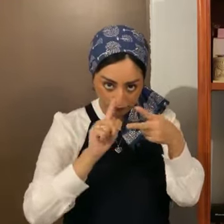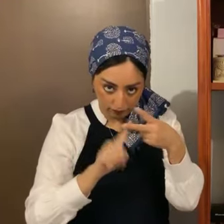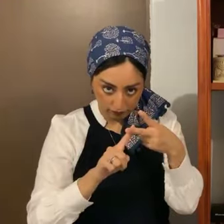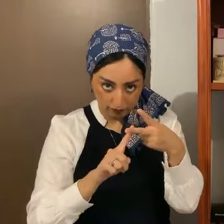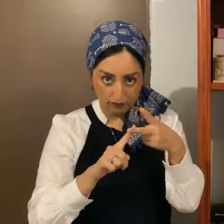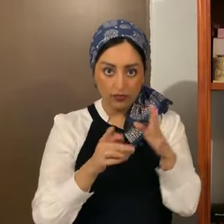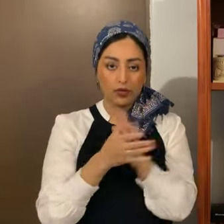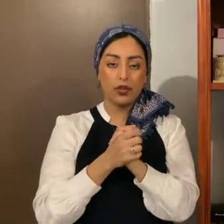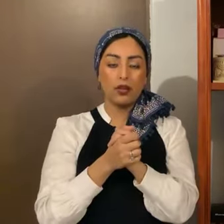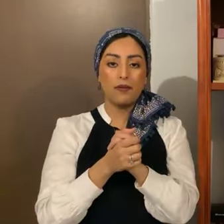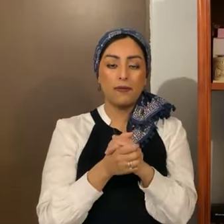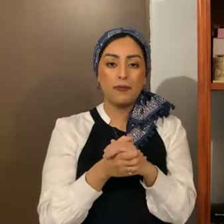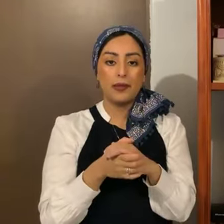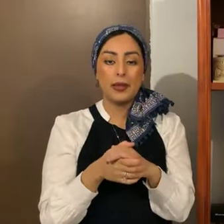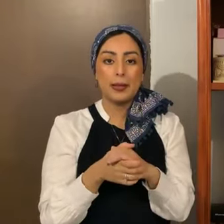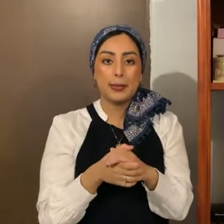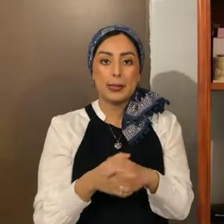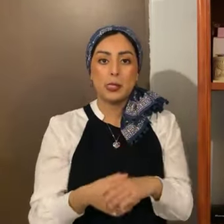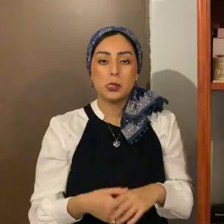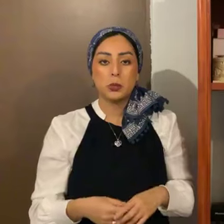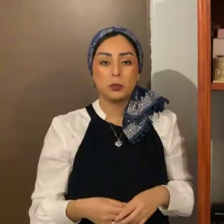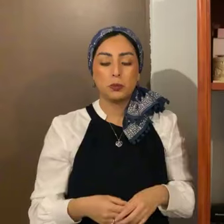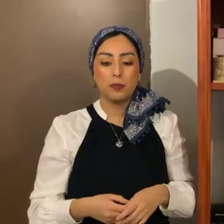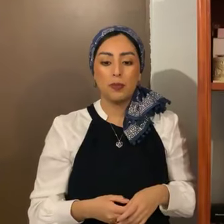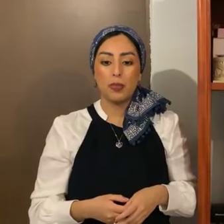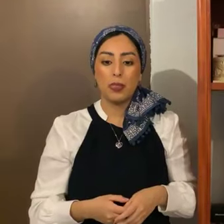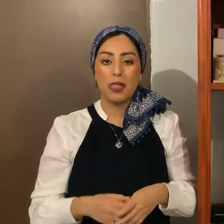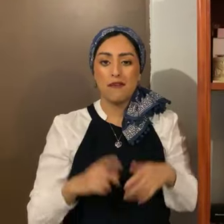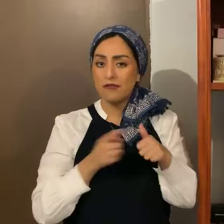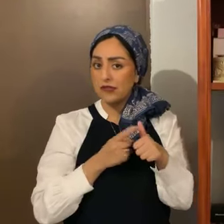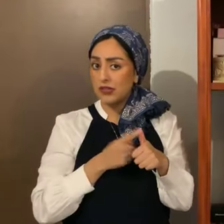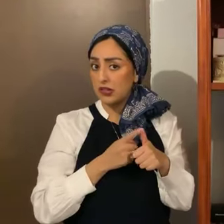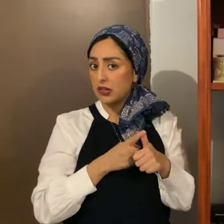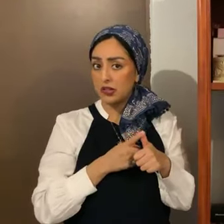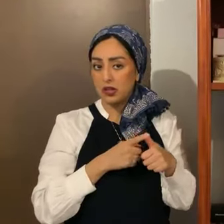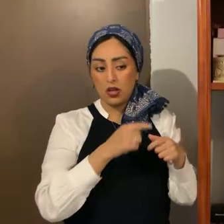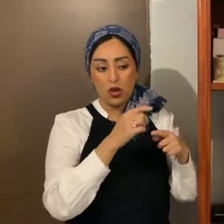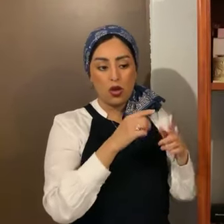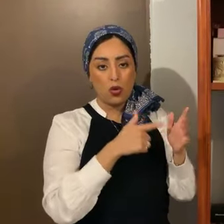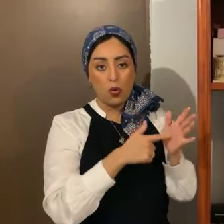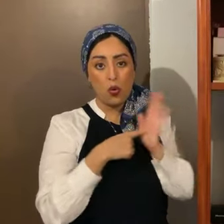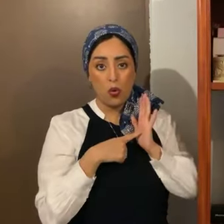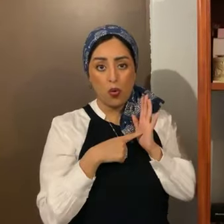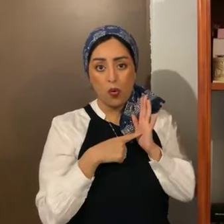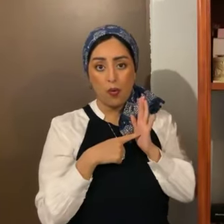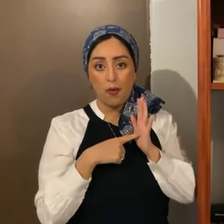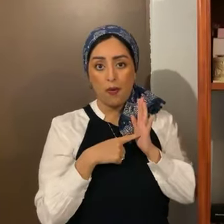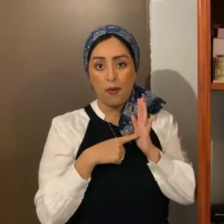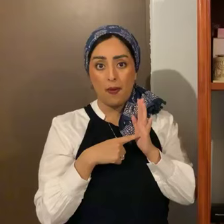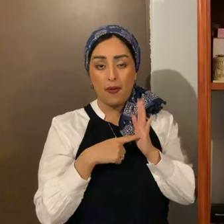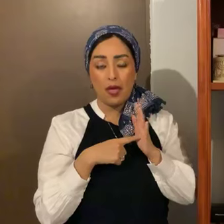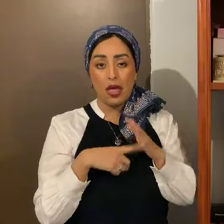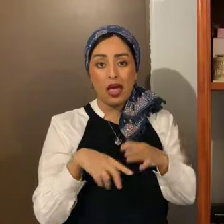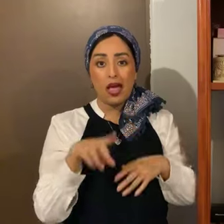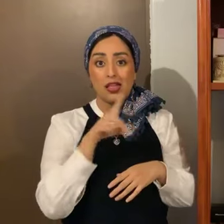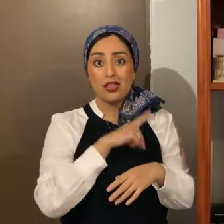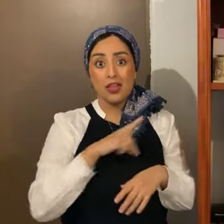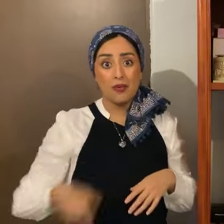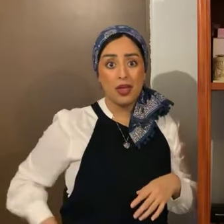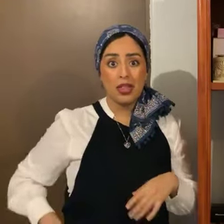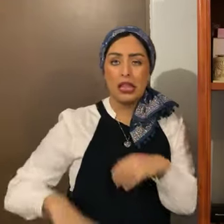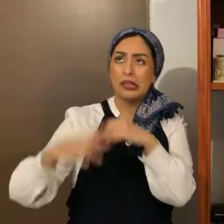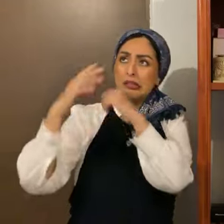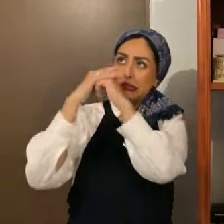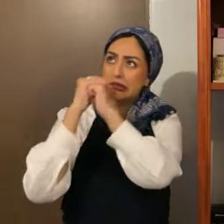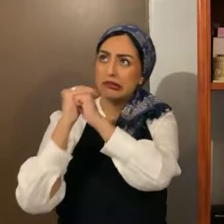primera parte de este salmo nos presenta la oración desesperada del rey